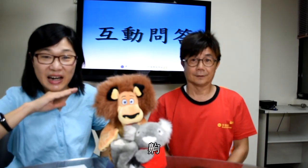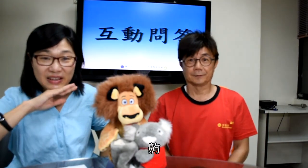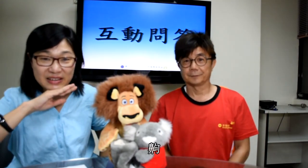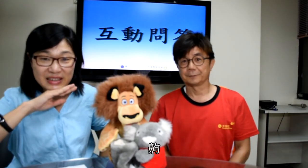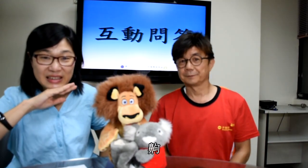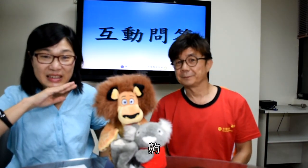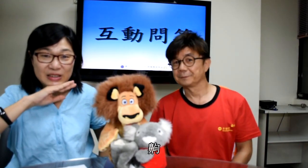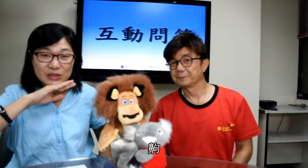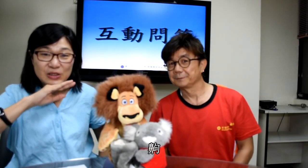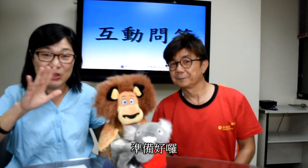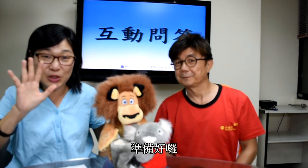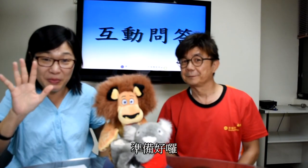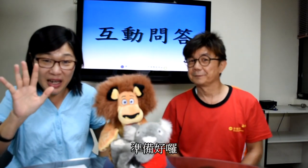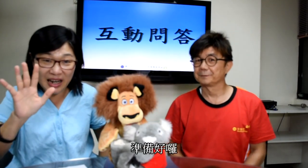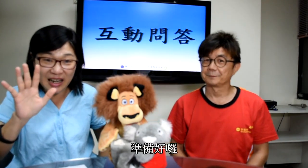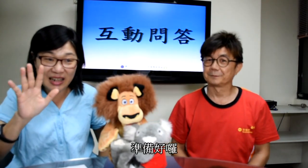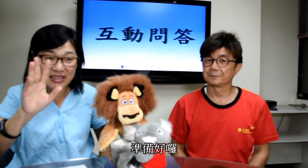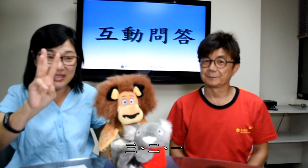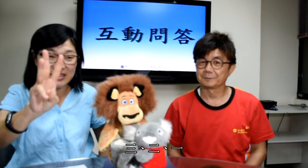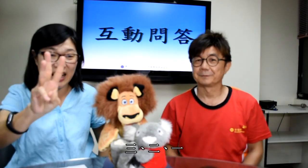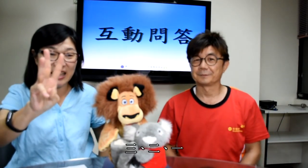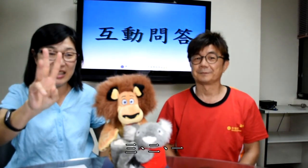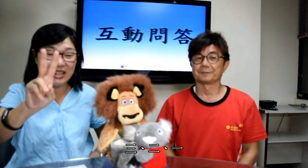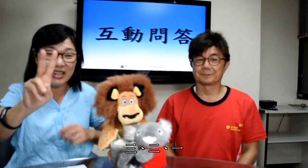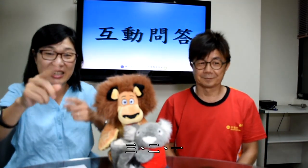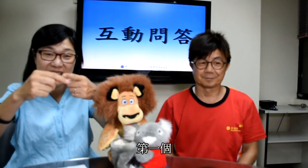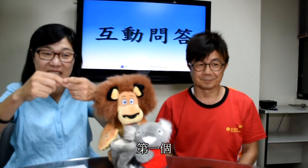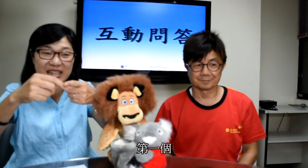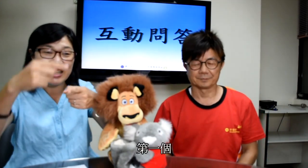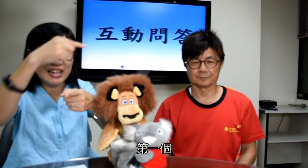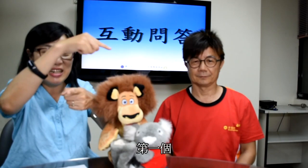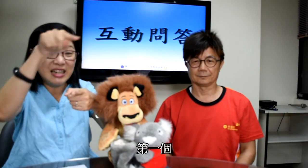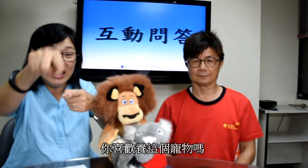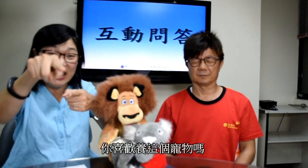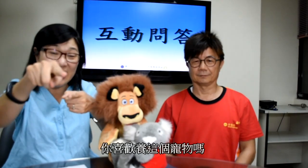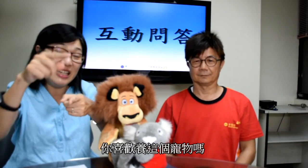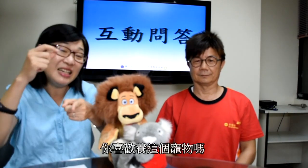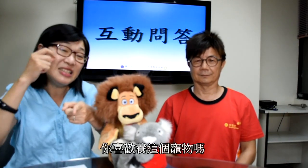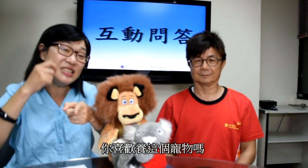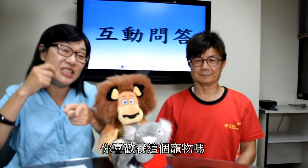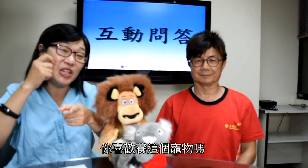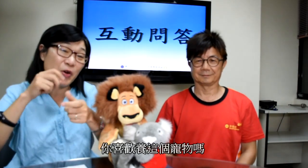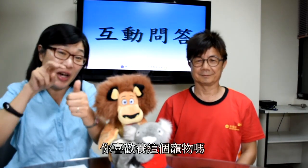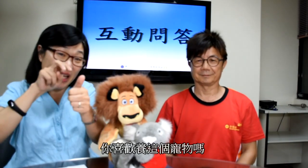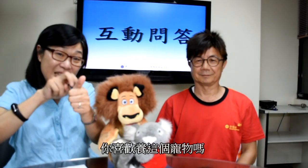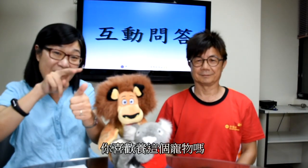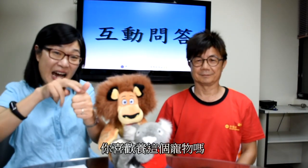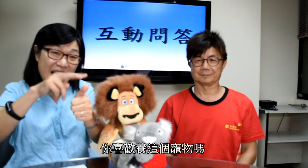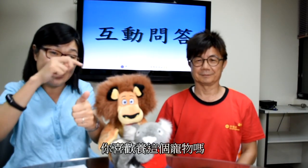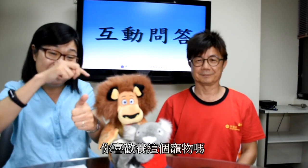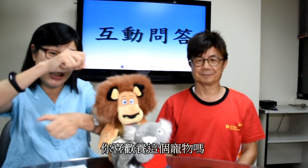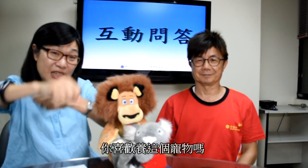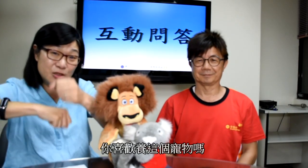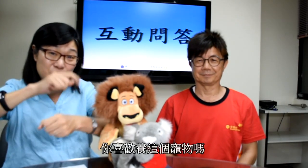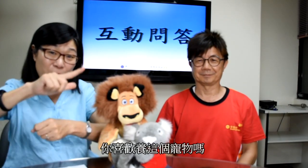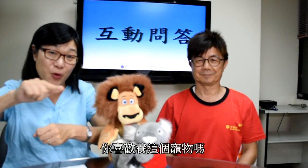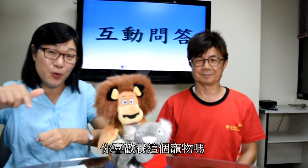好，准备好了，三二一，第一个，你喜欢养这个宠物